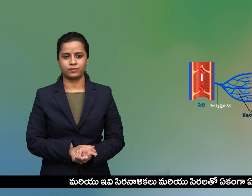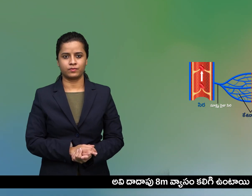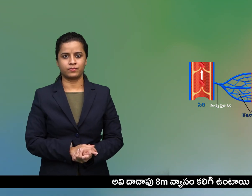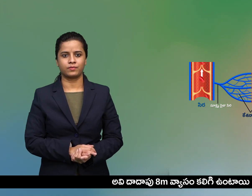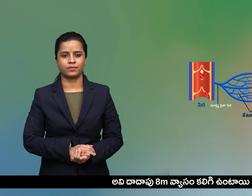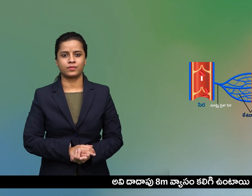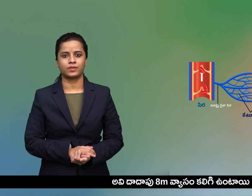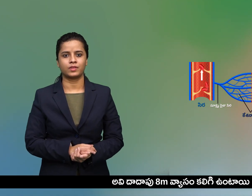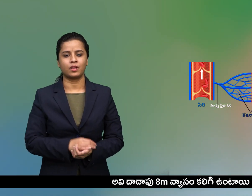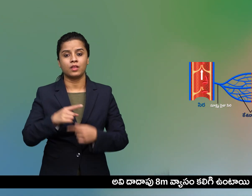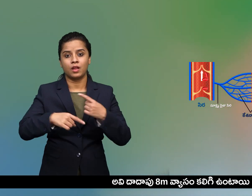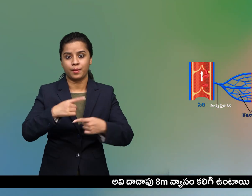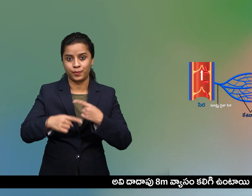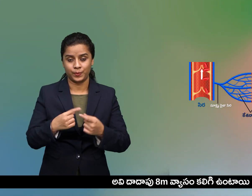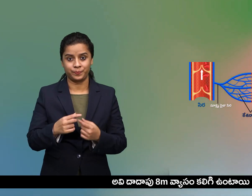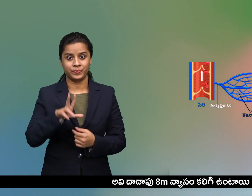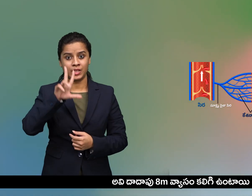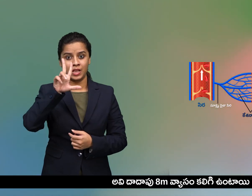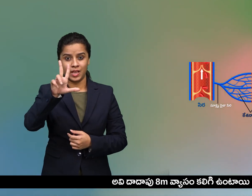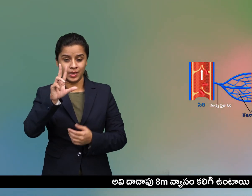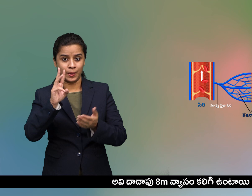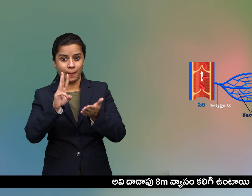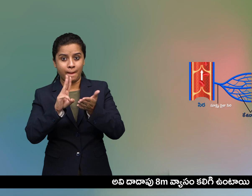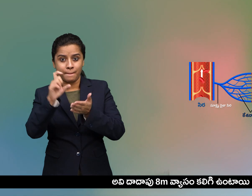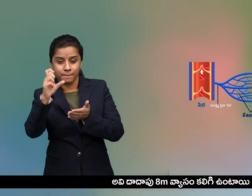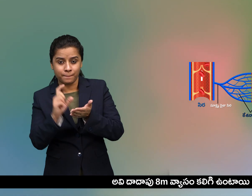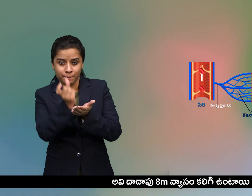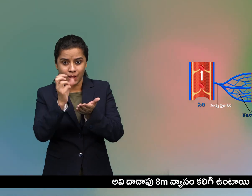అవి దాదాపు 8 మీటర్ల వ్యాసం కలిగి ఉంటాయి.